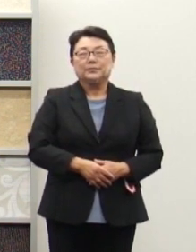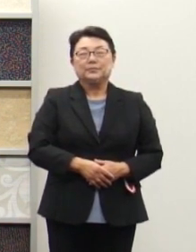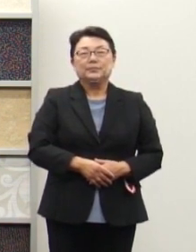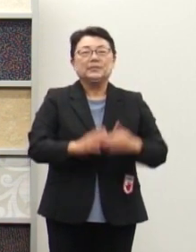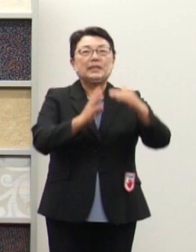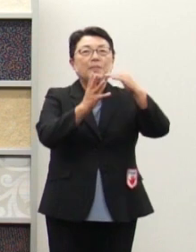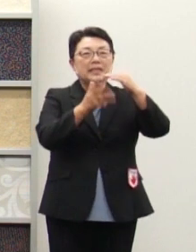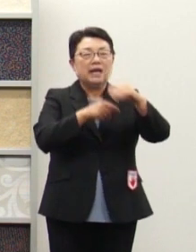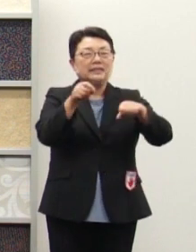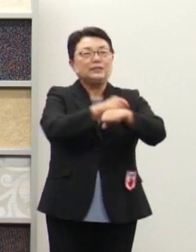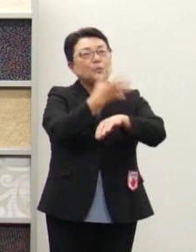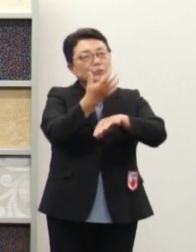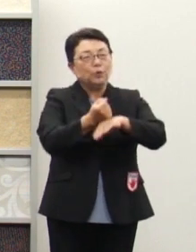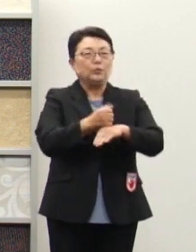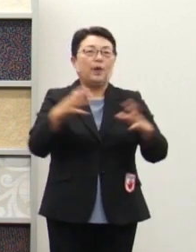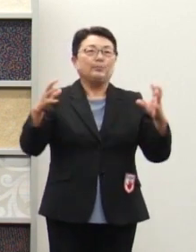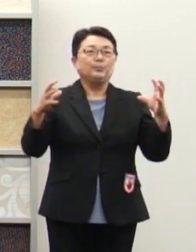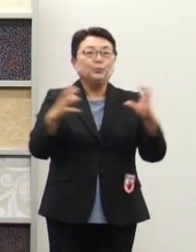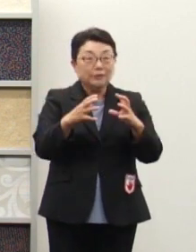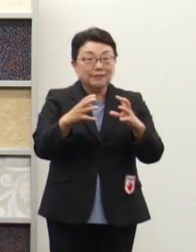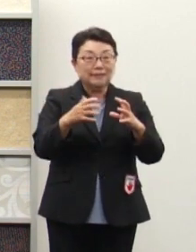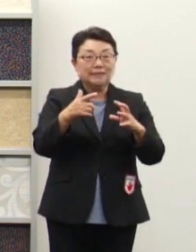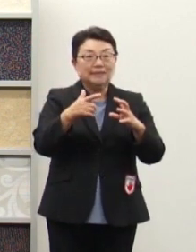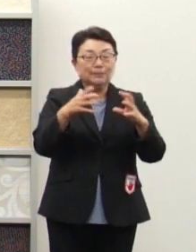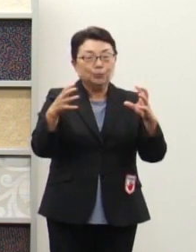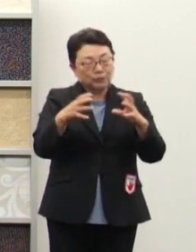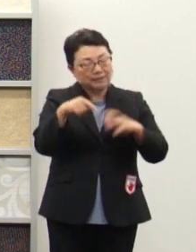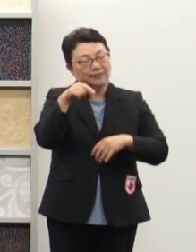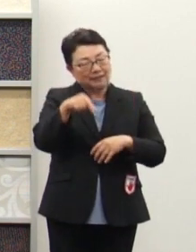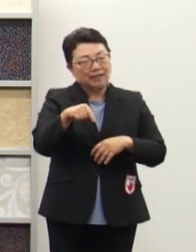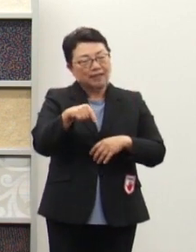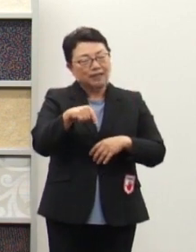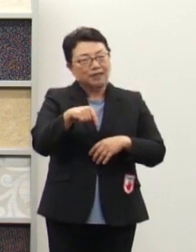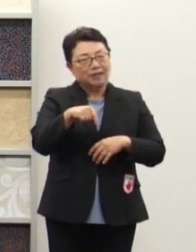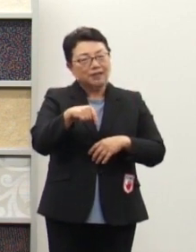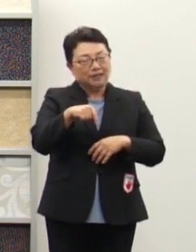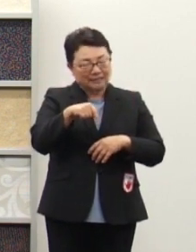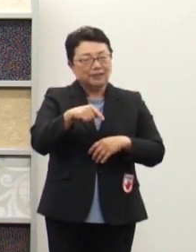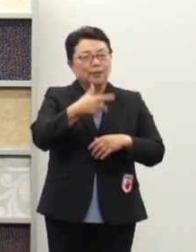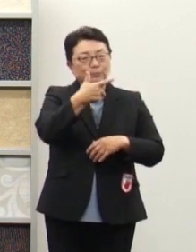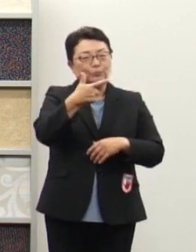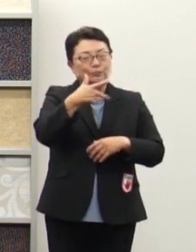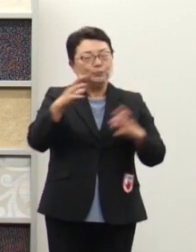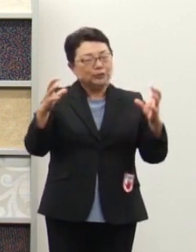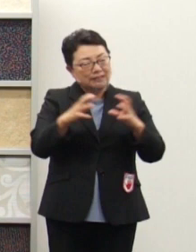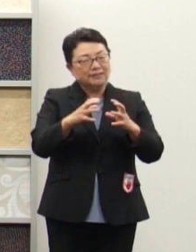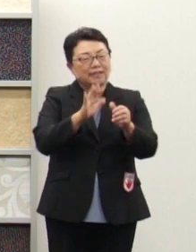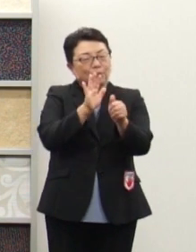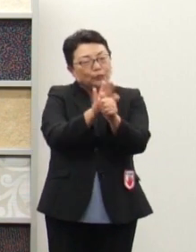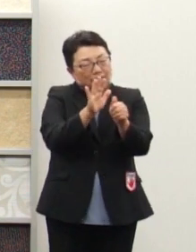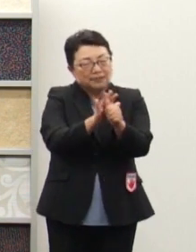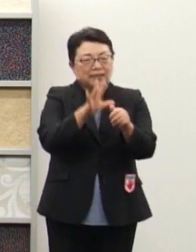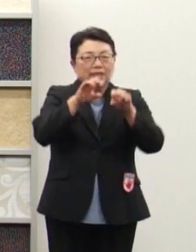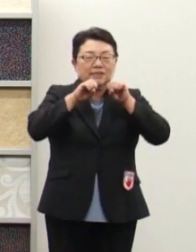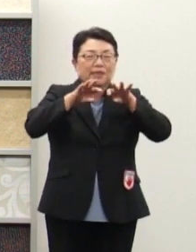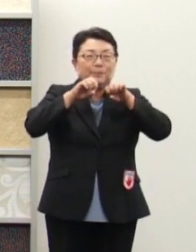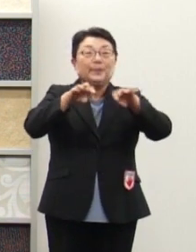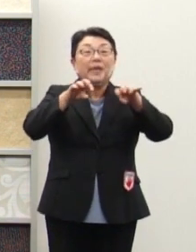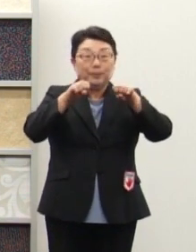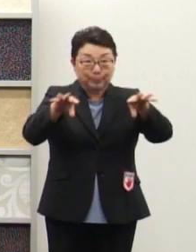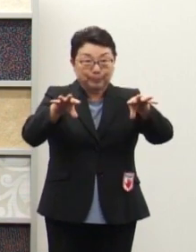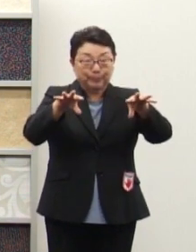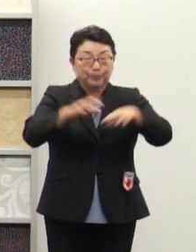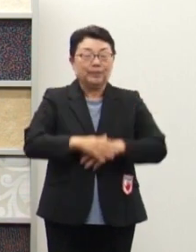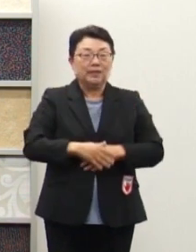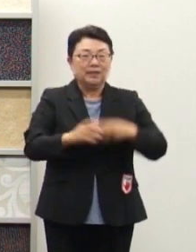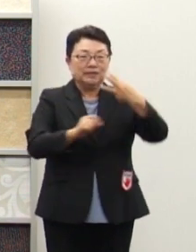本県特有の、無人の精神で、飲食店を応援する、無人でお助けキャンペーンにつきましては、年